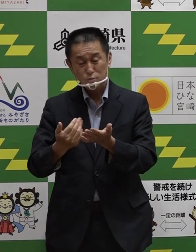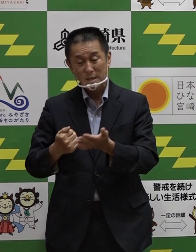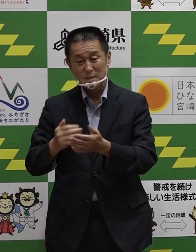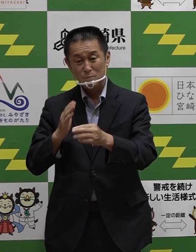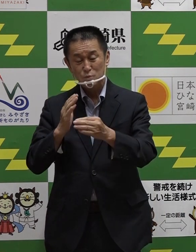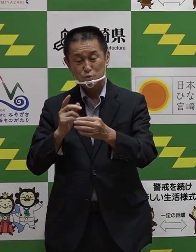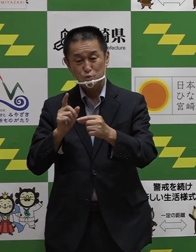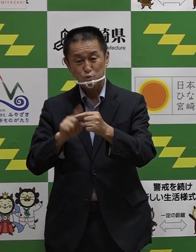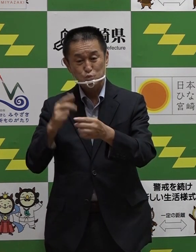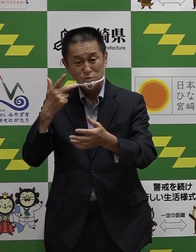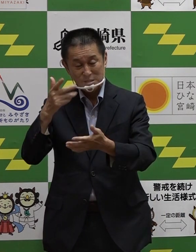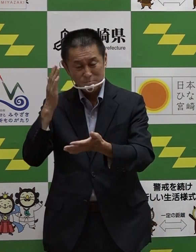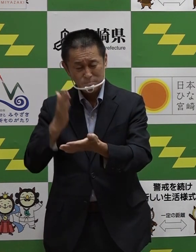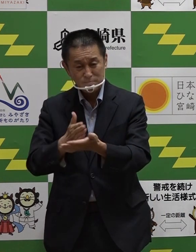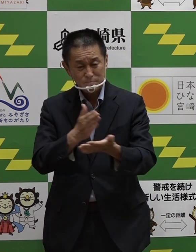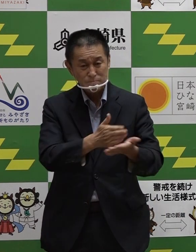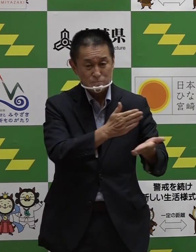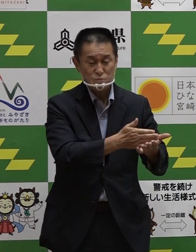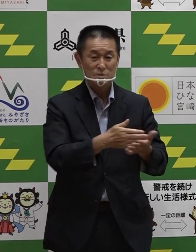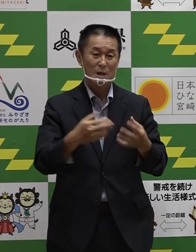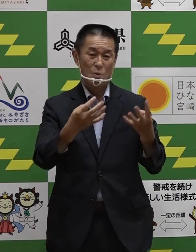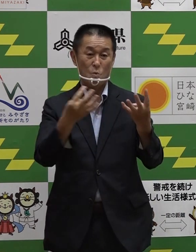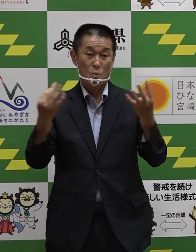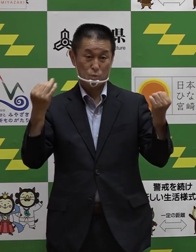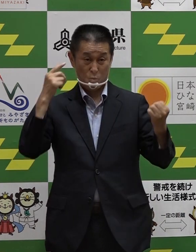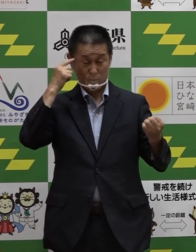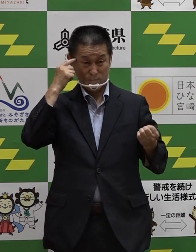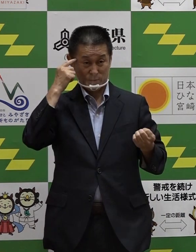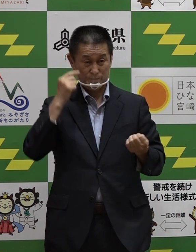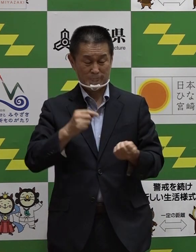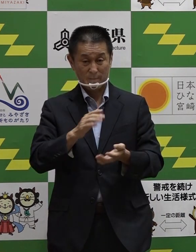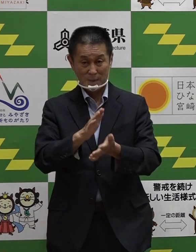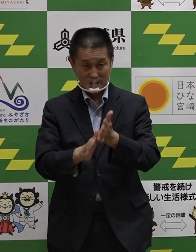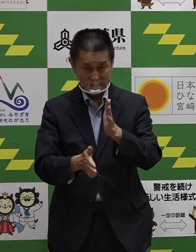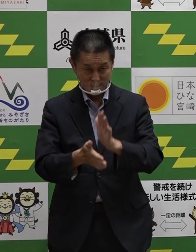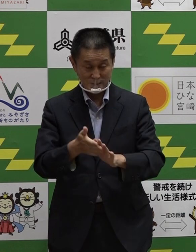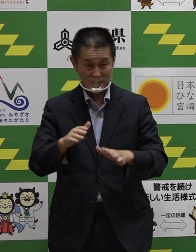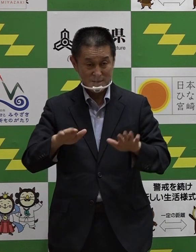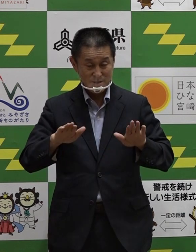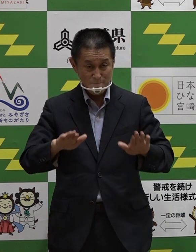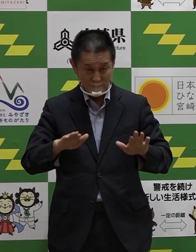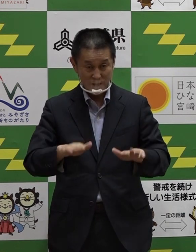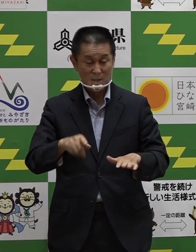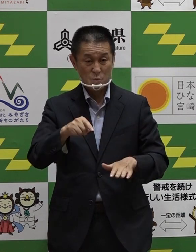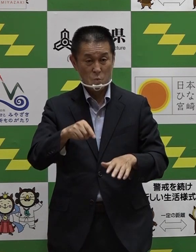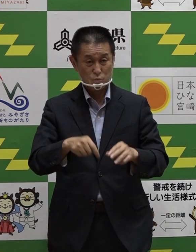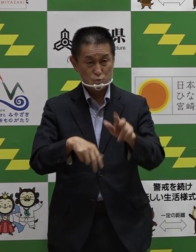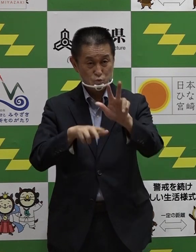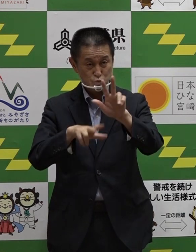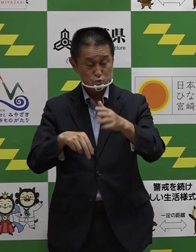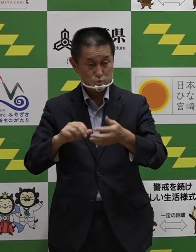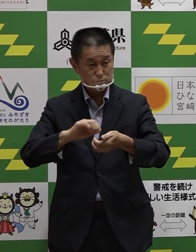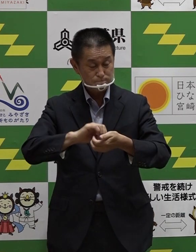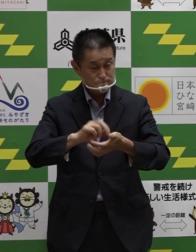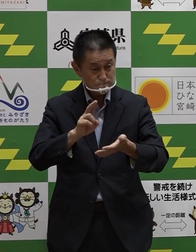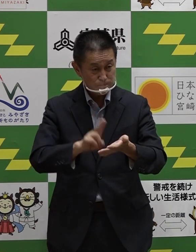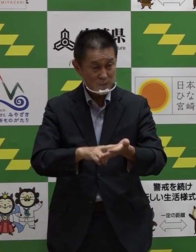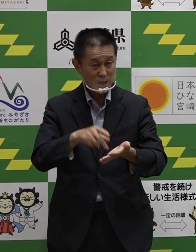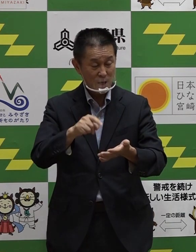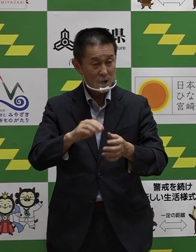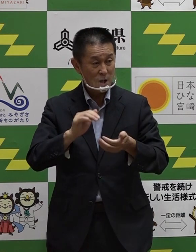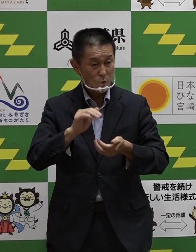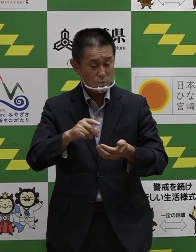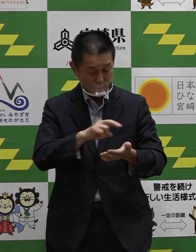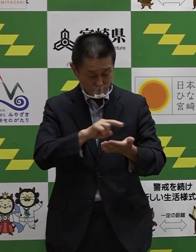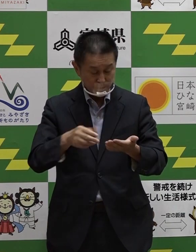などが決定されているようなものも多いのではないかなというふうに思いますので、改めて、今、こういうルール設定なんだということはですね、